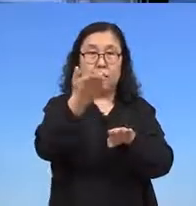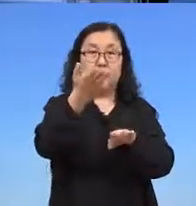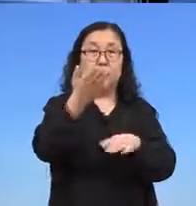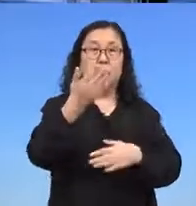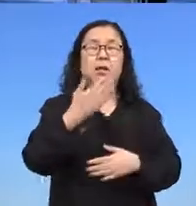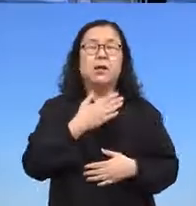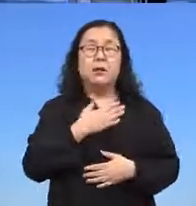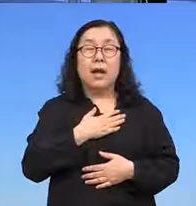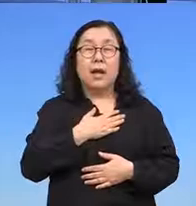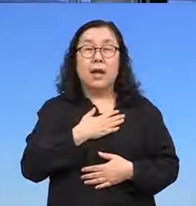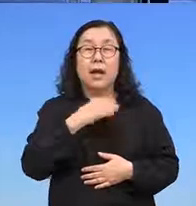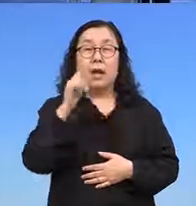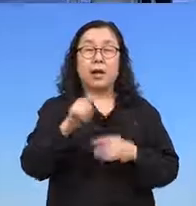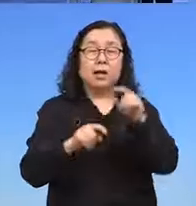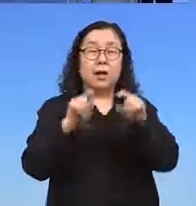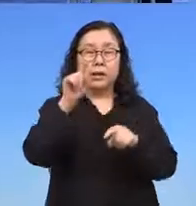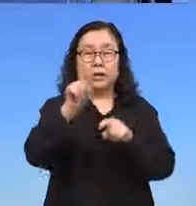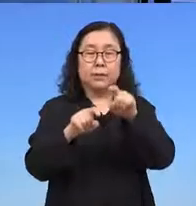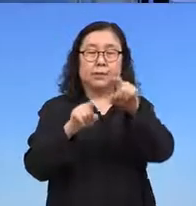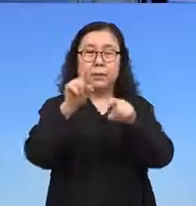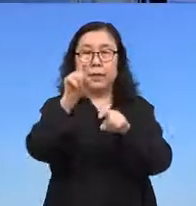내가 걷습니다.